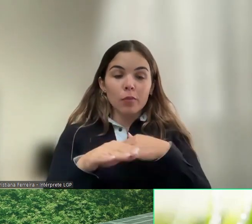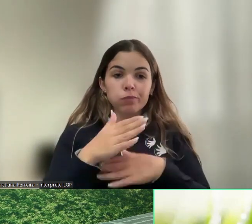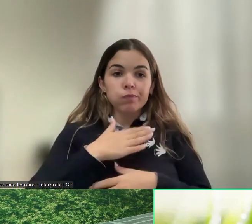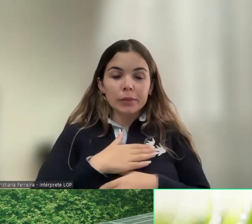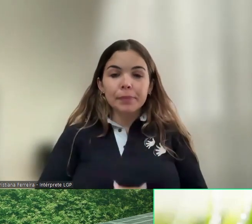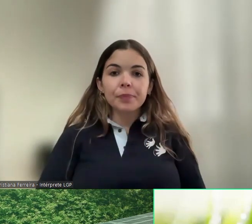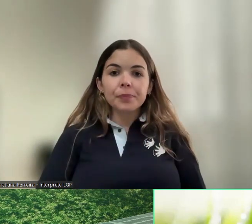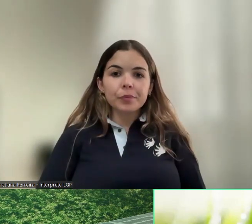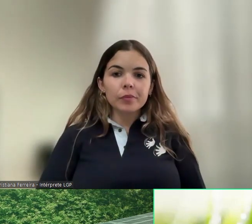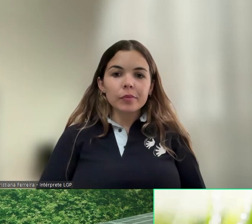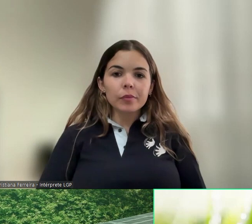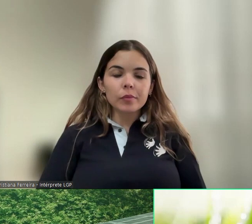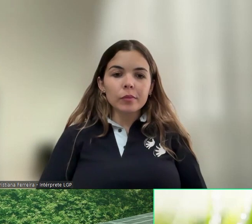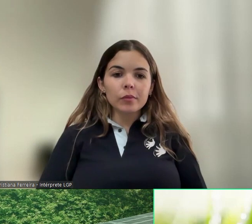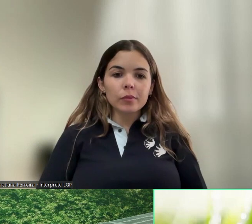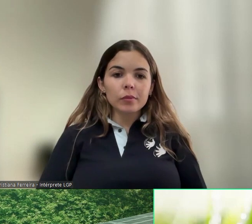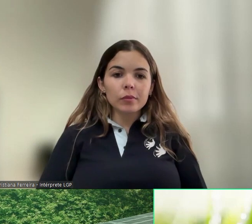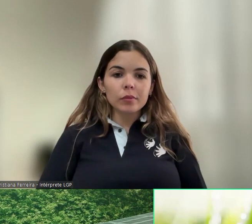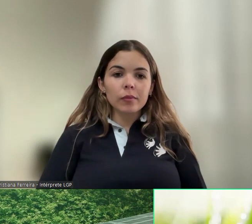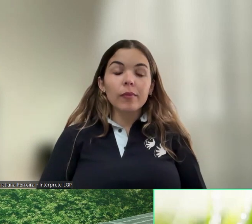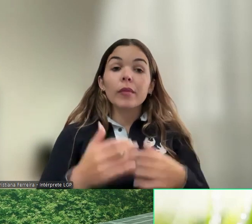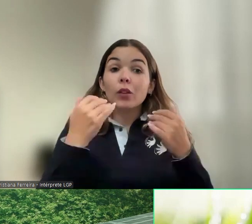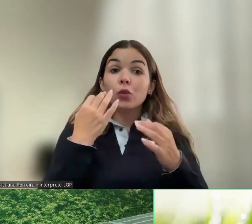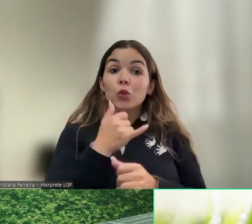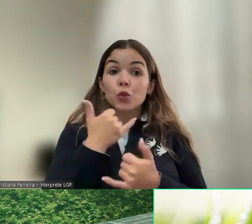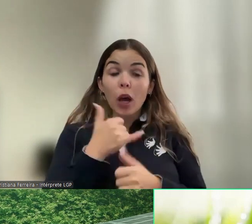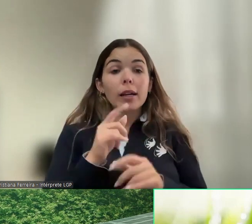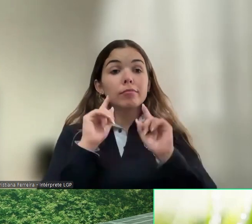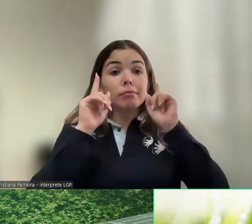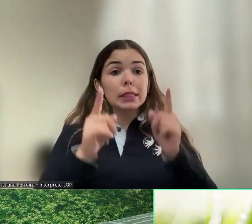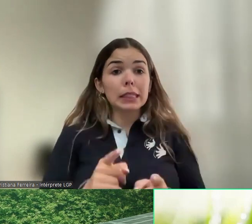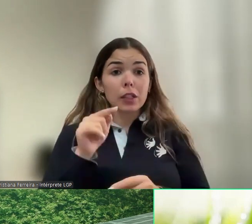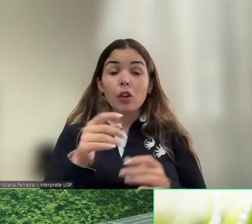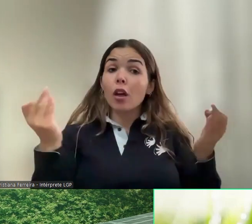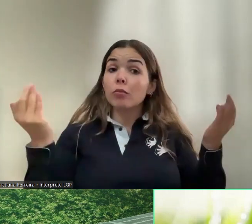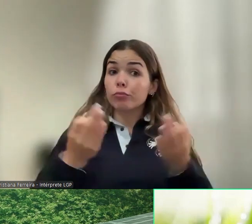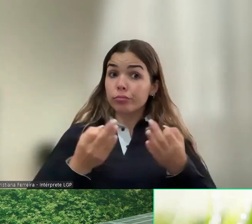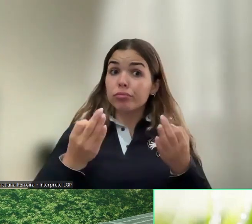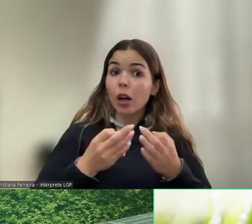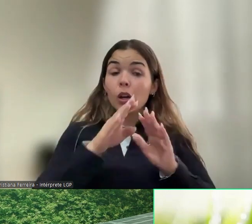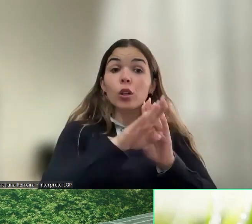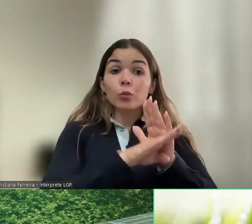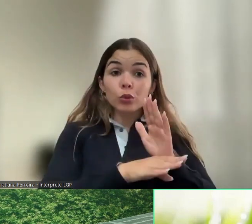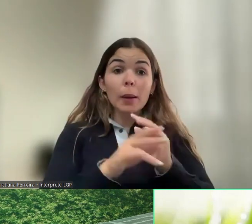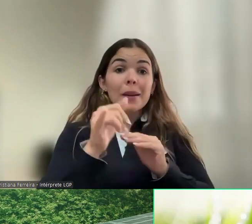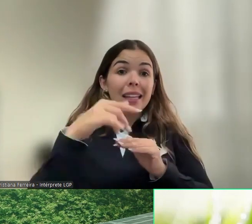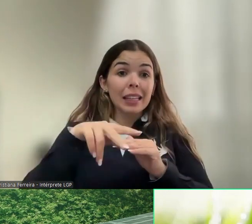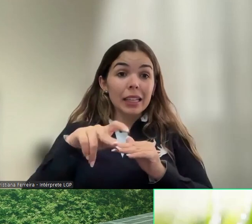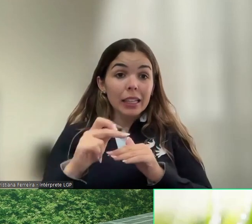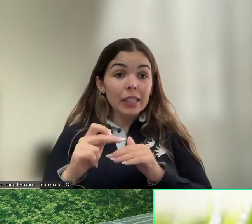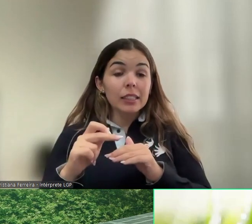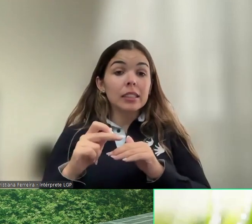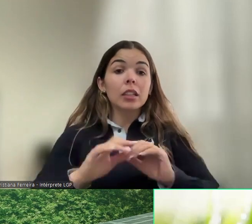e felicitar pela iniciativa. De facto, o programa do INA que tem